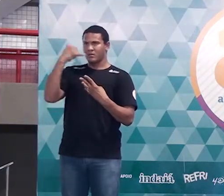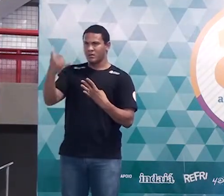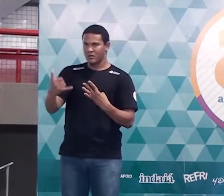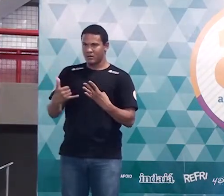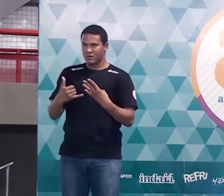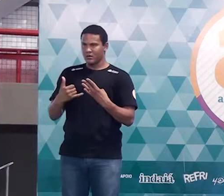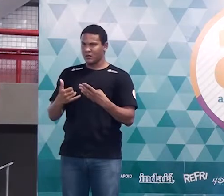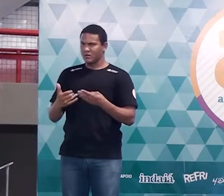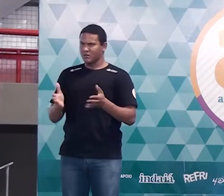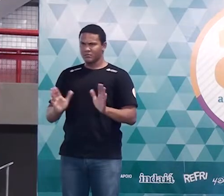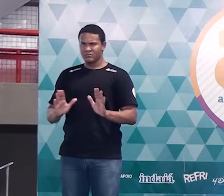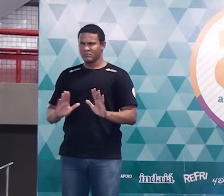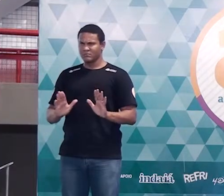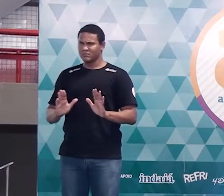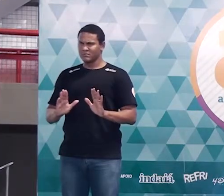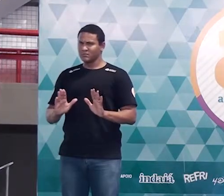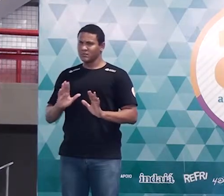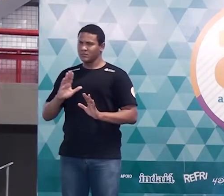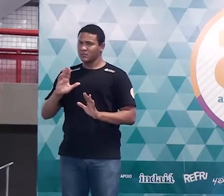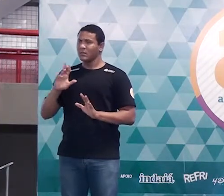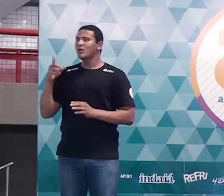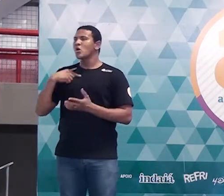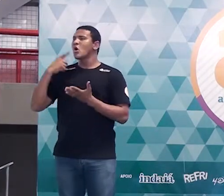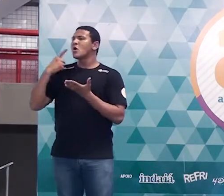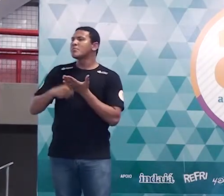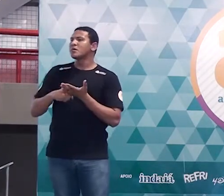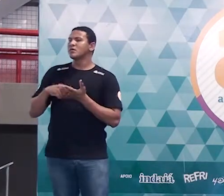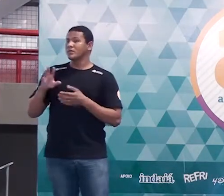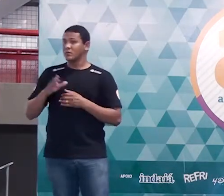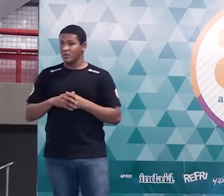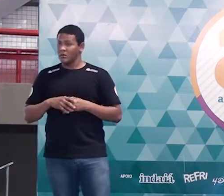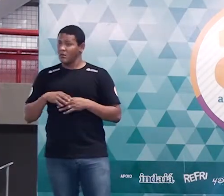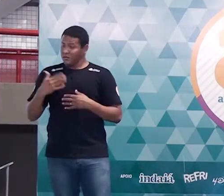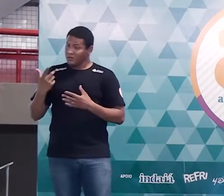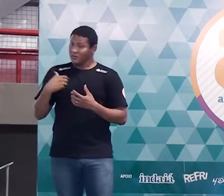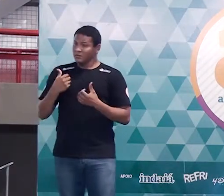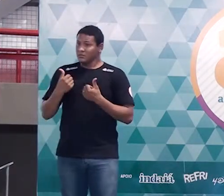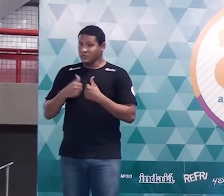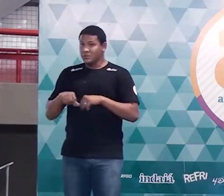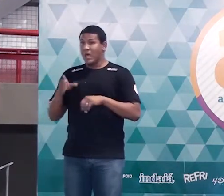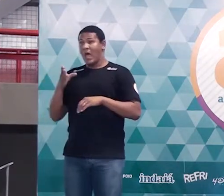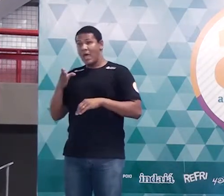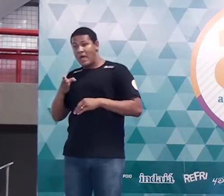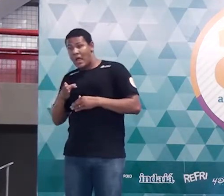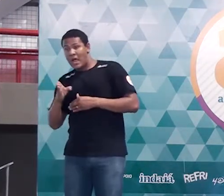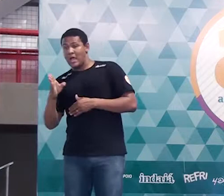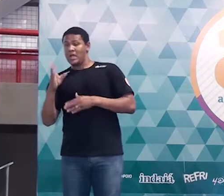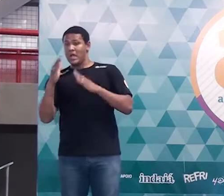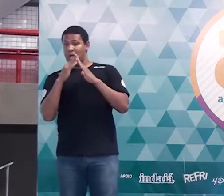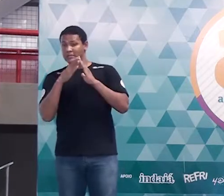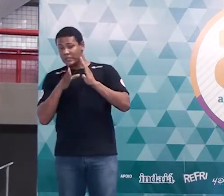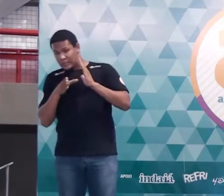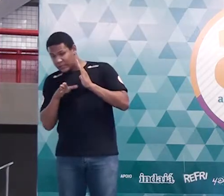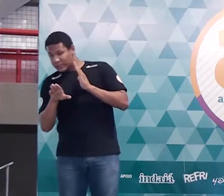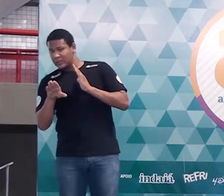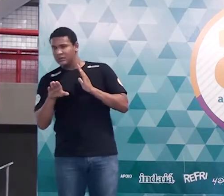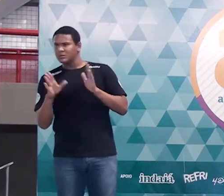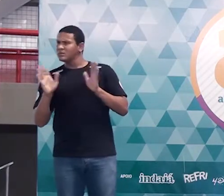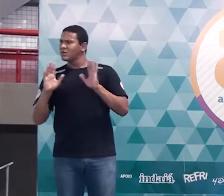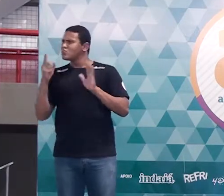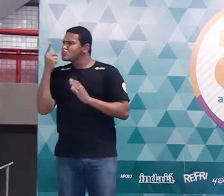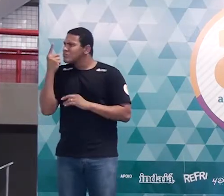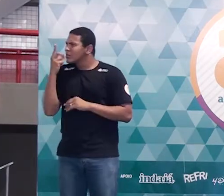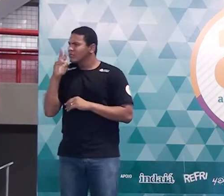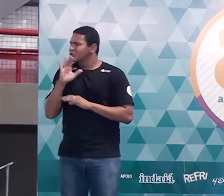não é eu vou estar ligando. Eu combino de sair com alguém aqui, eu digo: eu vou estar passando na sua casa. Não, passe só